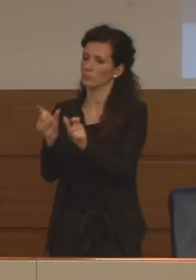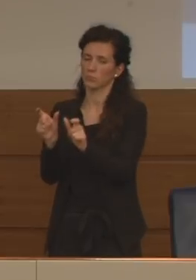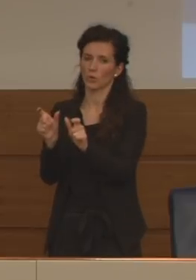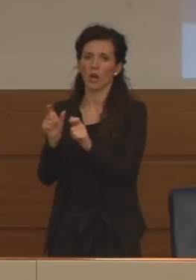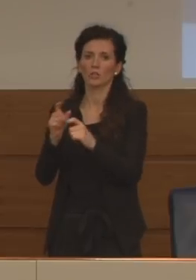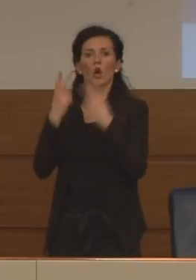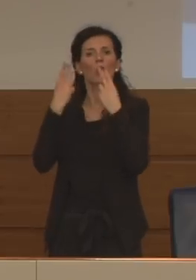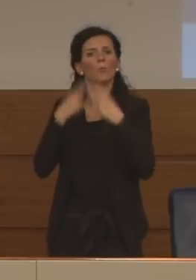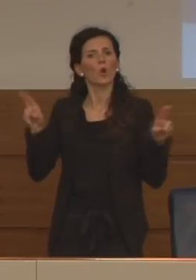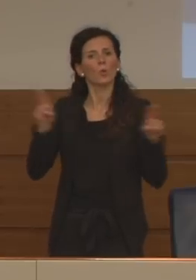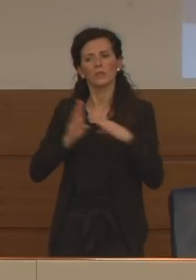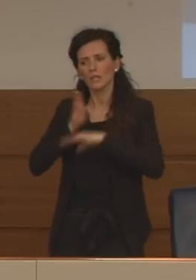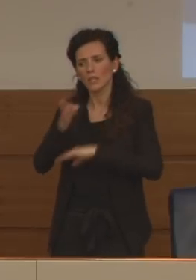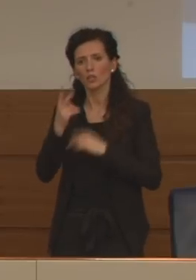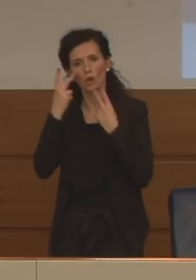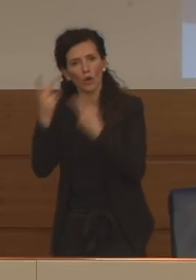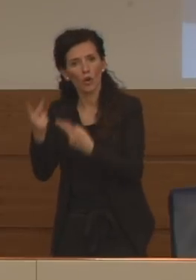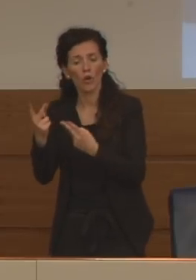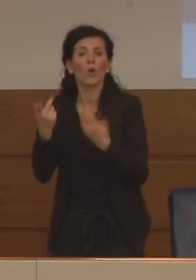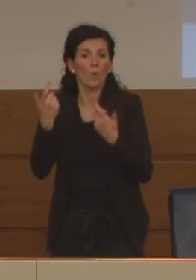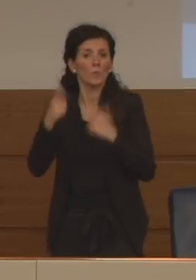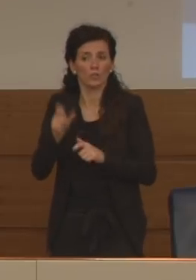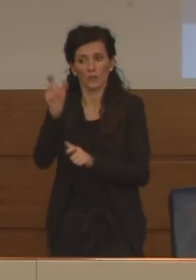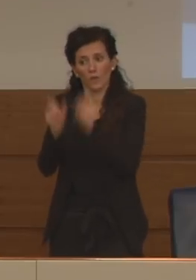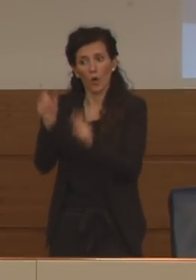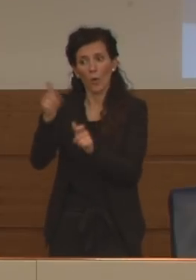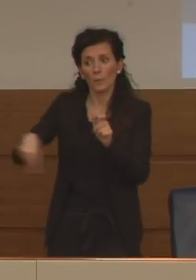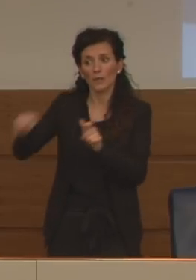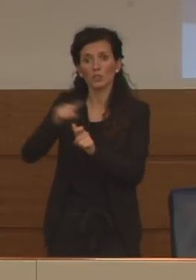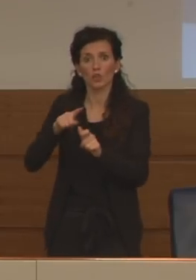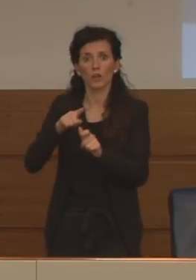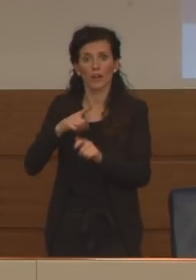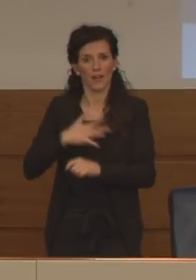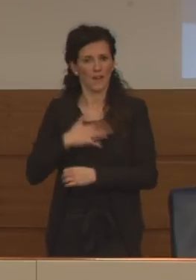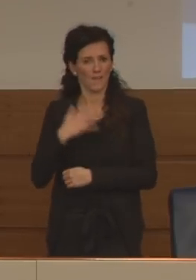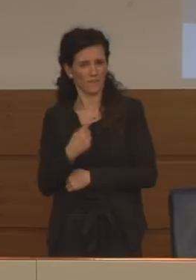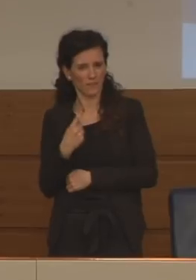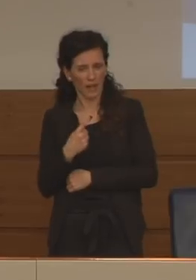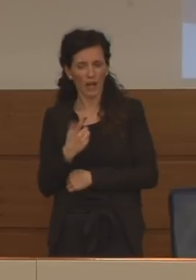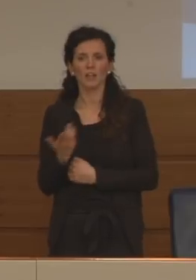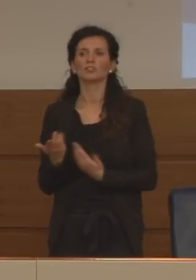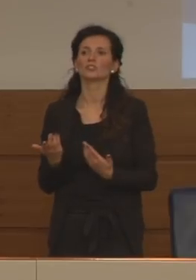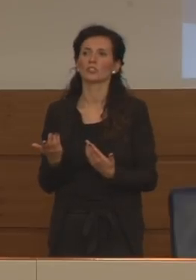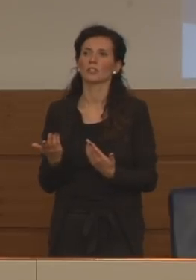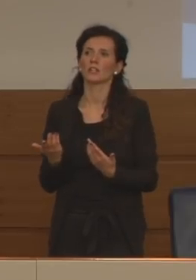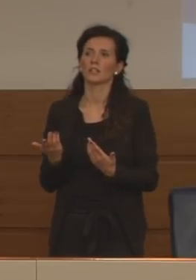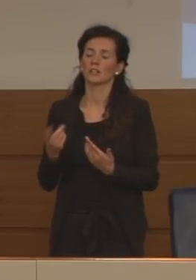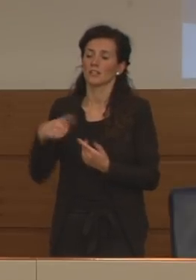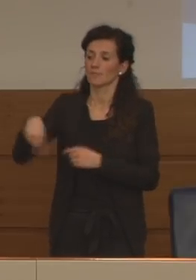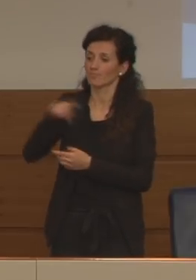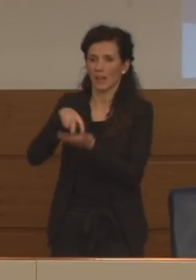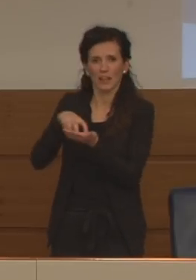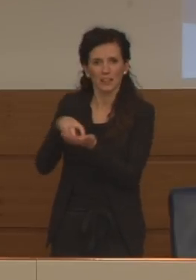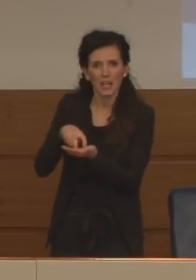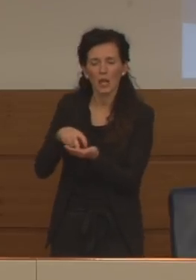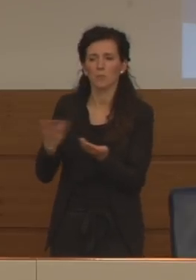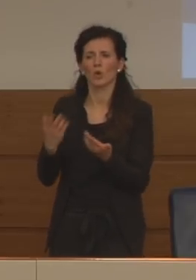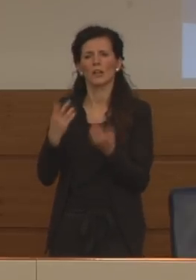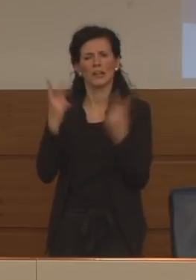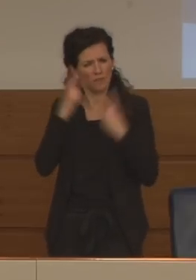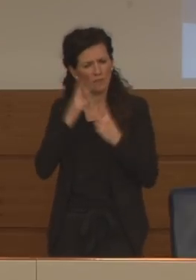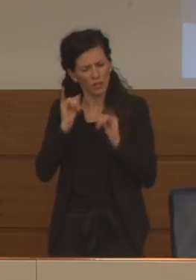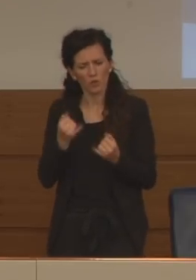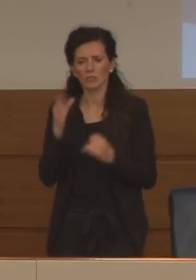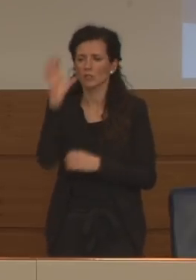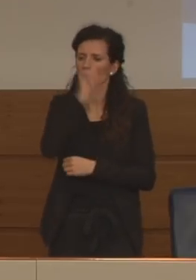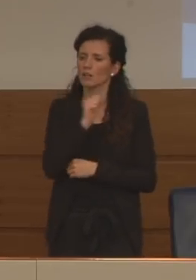ci rendiamo conto perché sono persone fragili perché spesso stare vicino a delle pa i propri cari anche